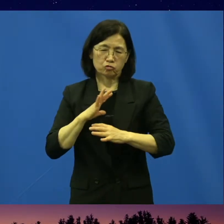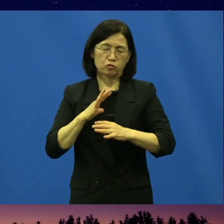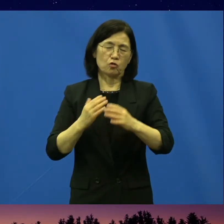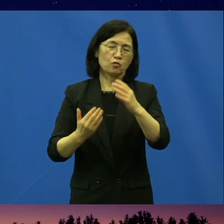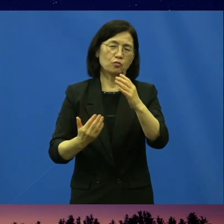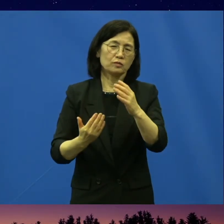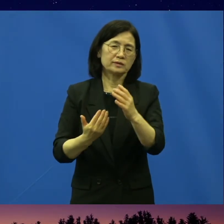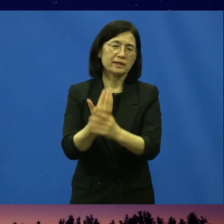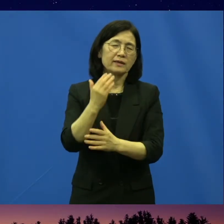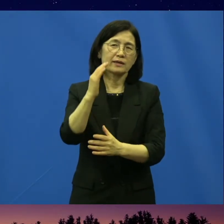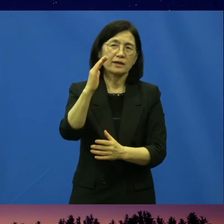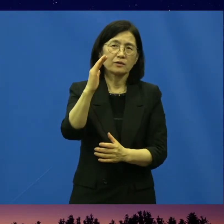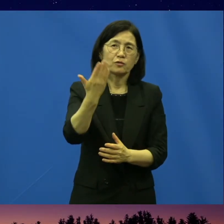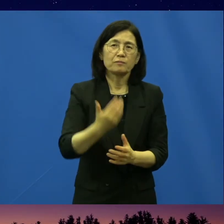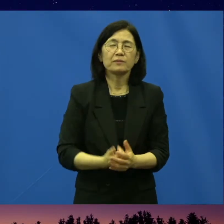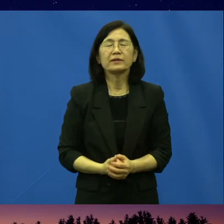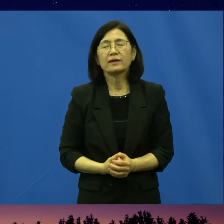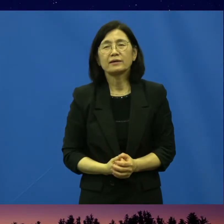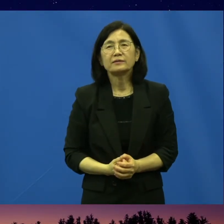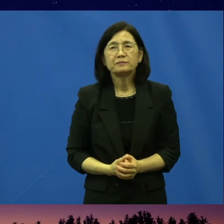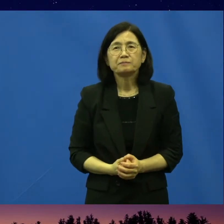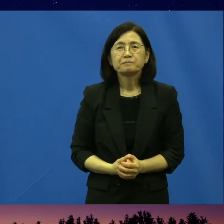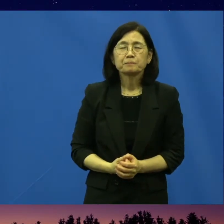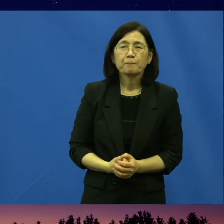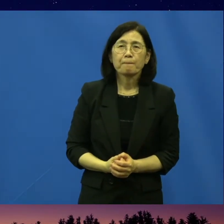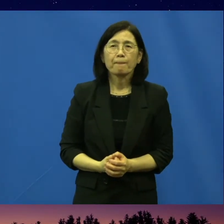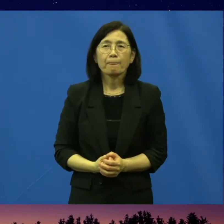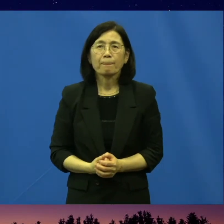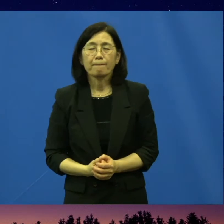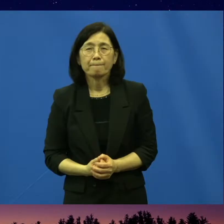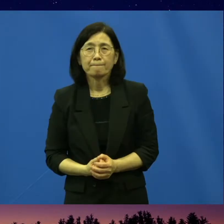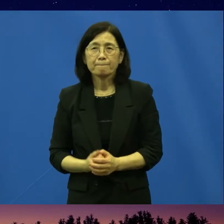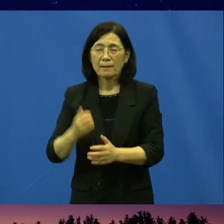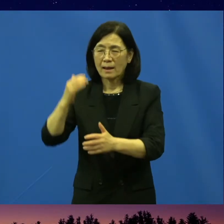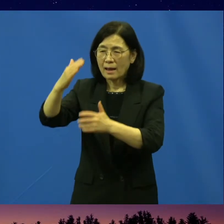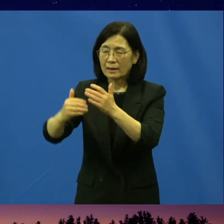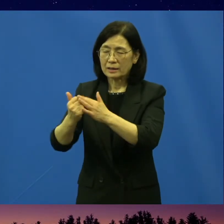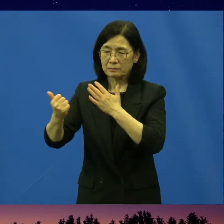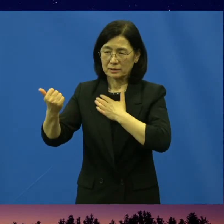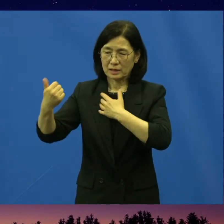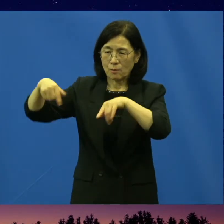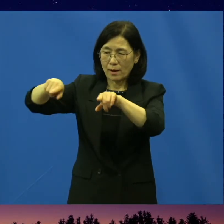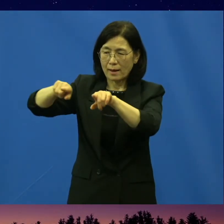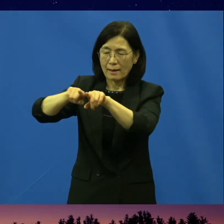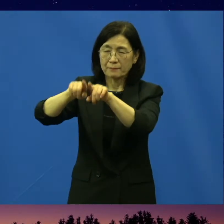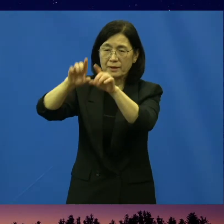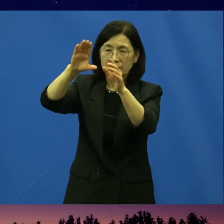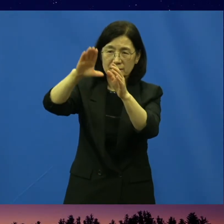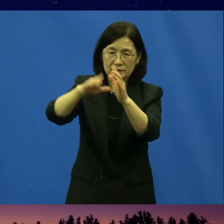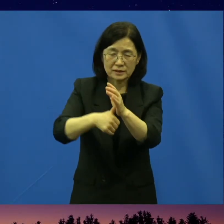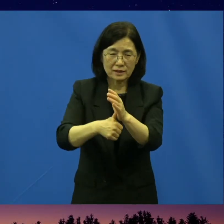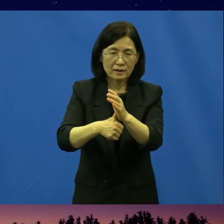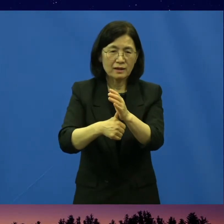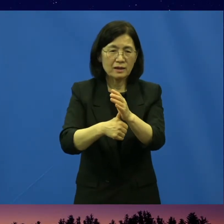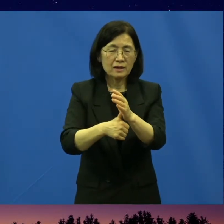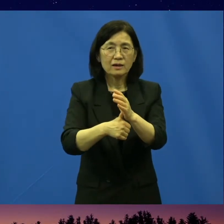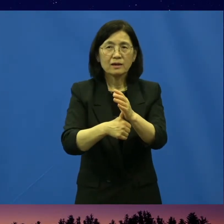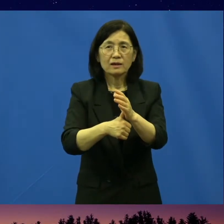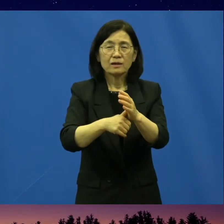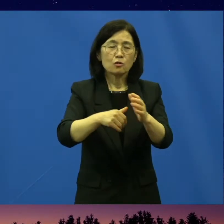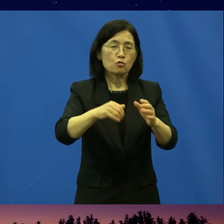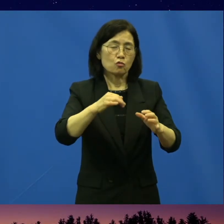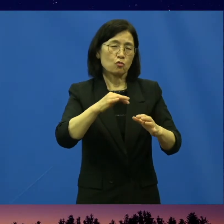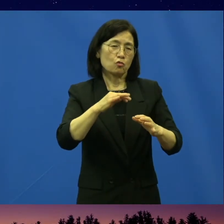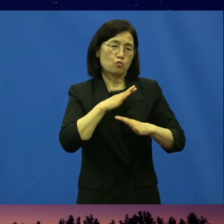하나님의 임재가 분명하면 두려워할 만한 상황도 이길 수 있는 거죠. 눈앞에 벌어진 상황보다 하나님이 더 크신 분으로 보여야 된다.